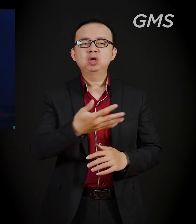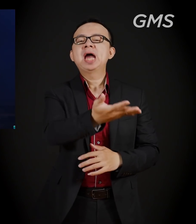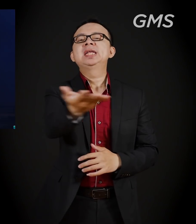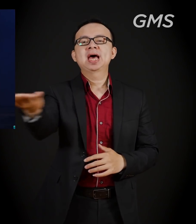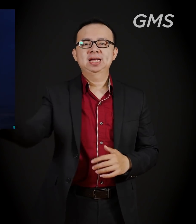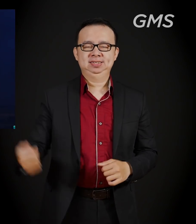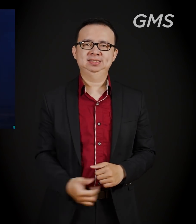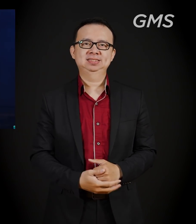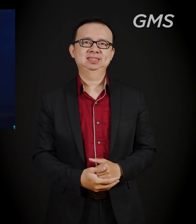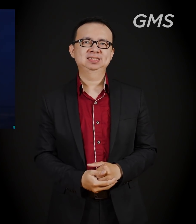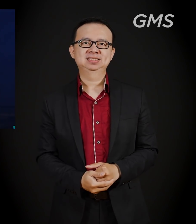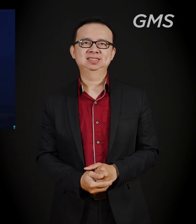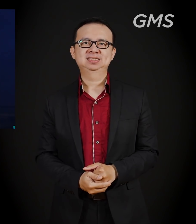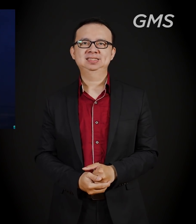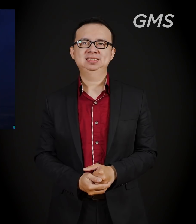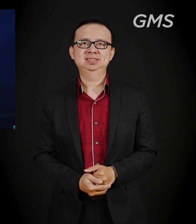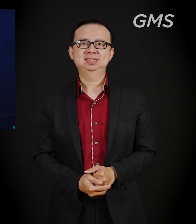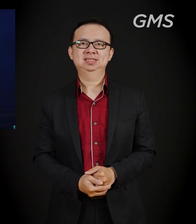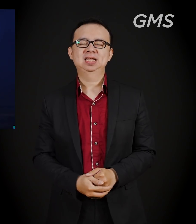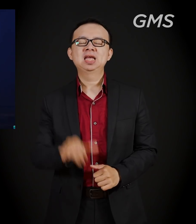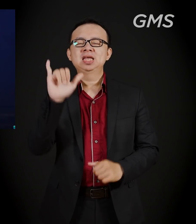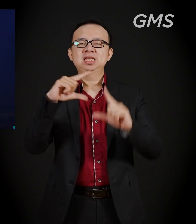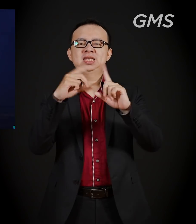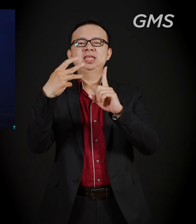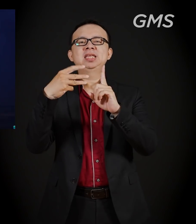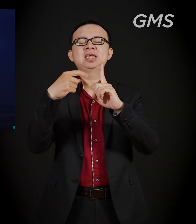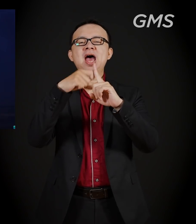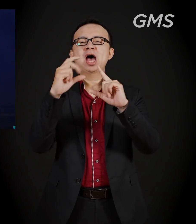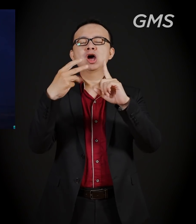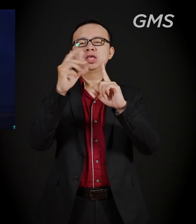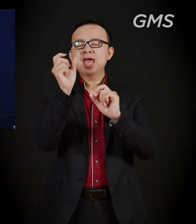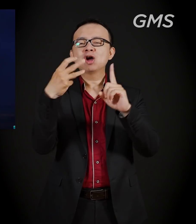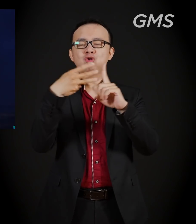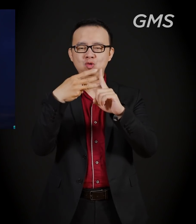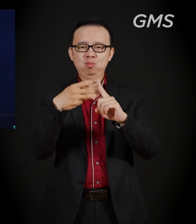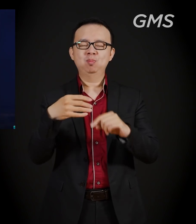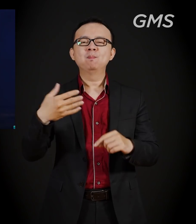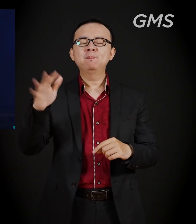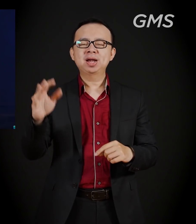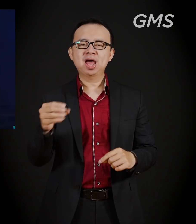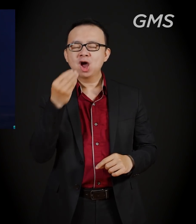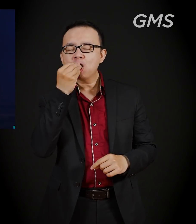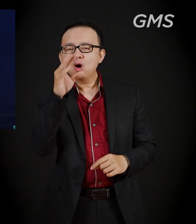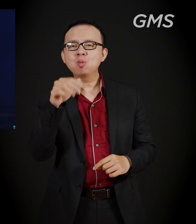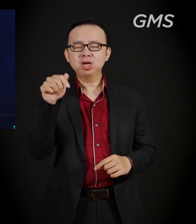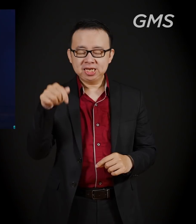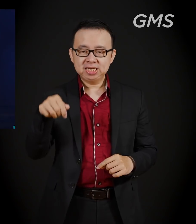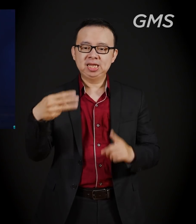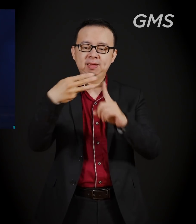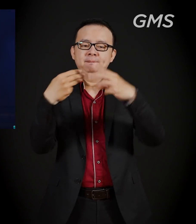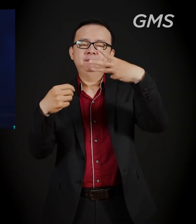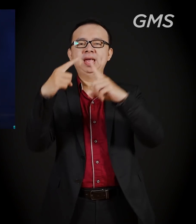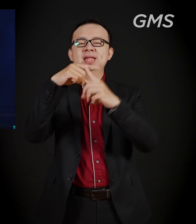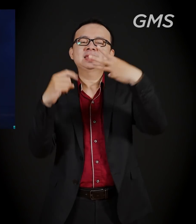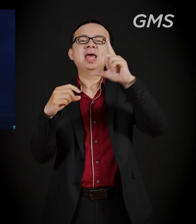tengah-tengah kita. Amin. Sehingga Yakub pernah berkata, ini adalah Bethel, ya